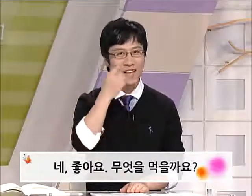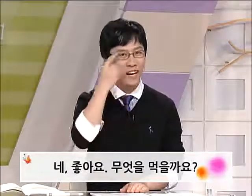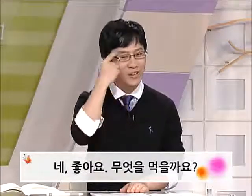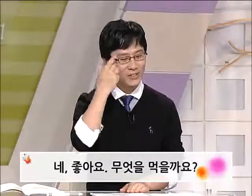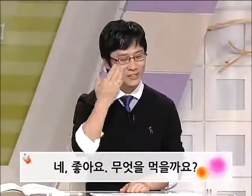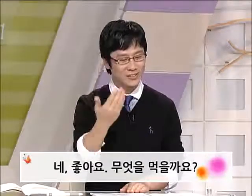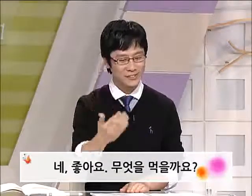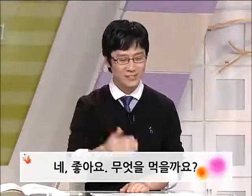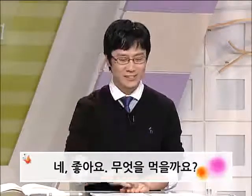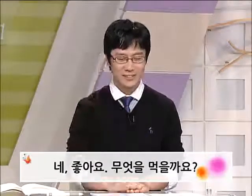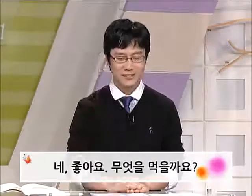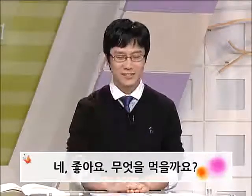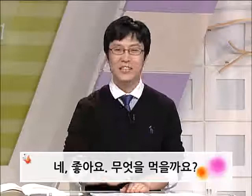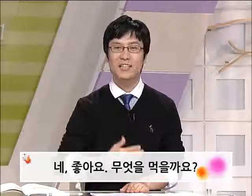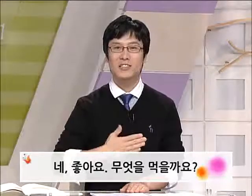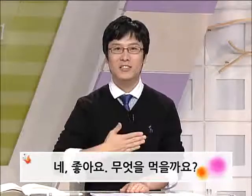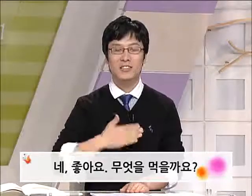먹을까요? 저는